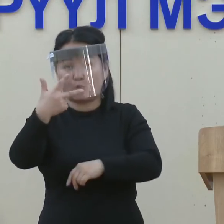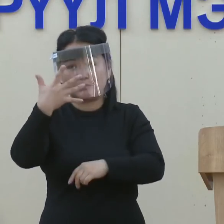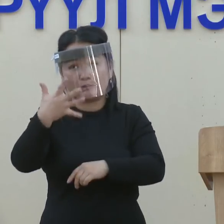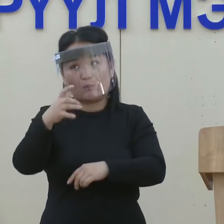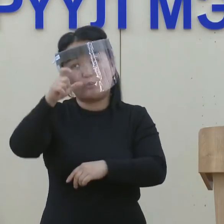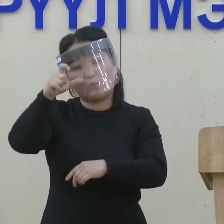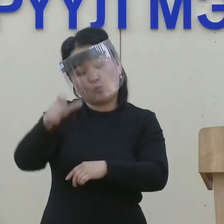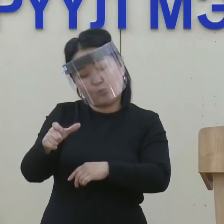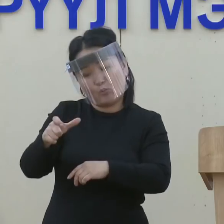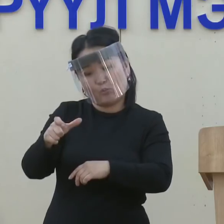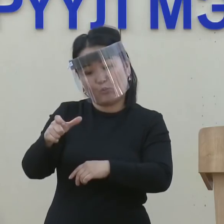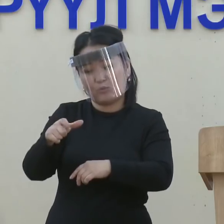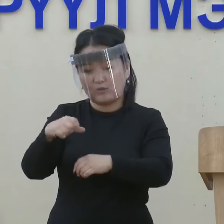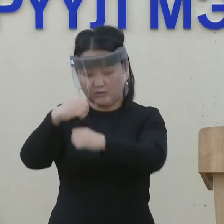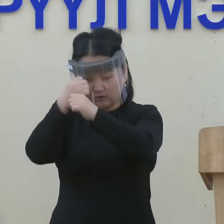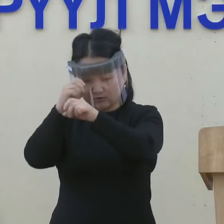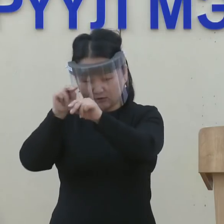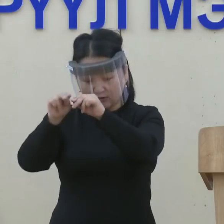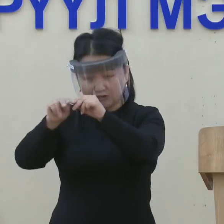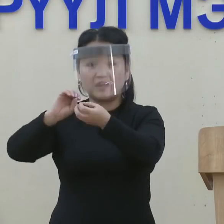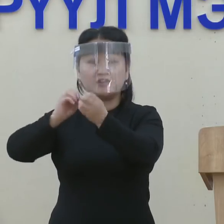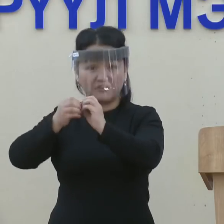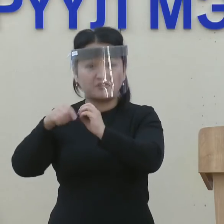хүний коронавирус одоо